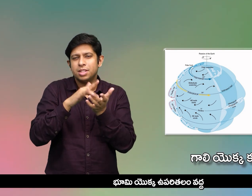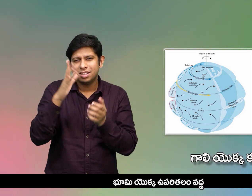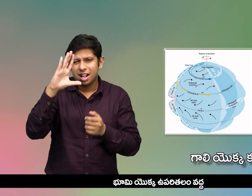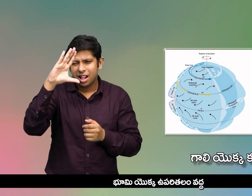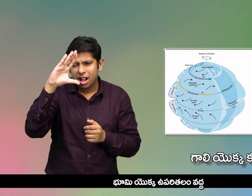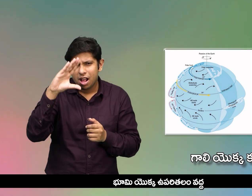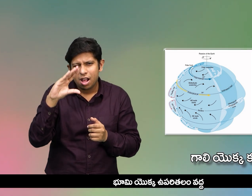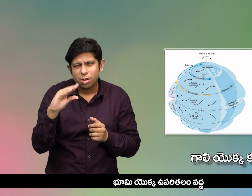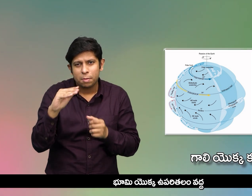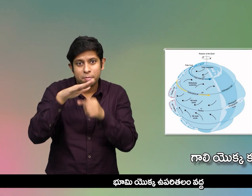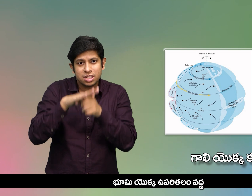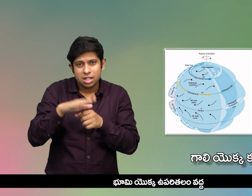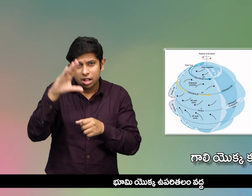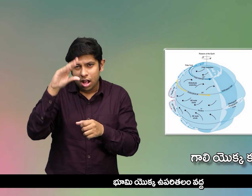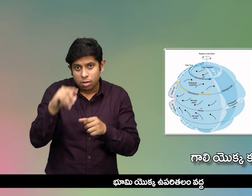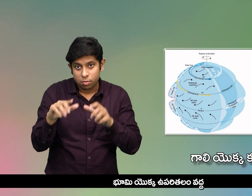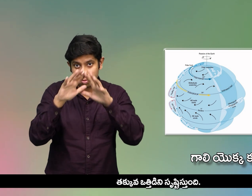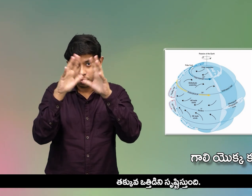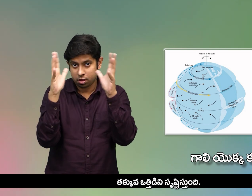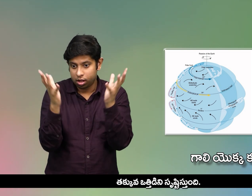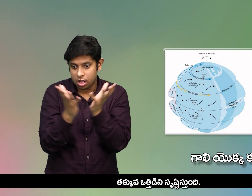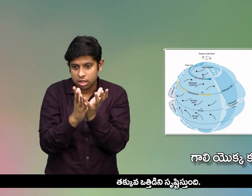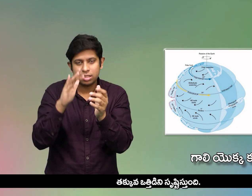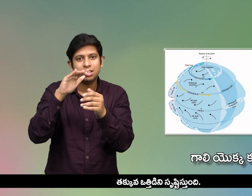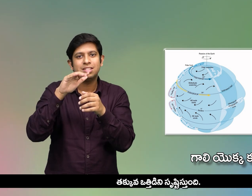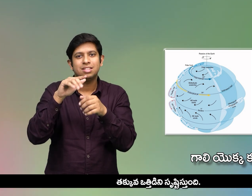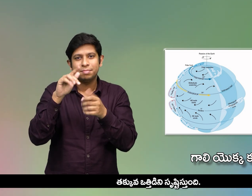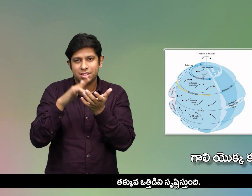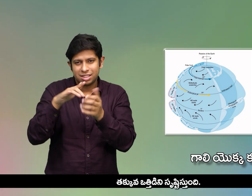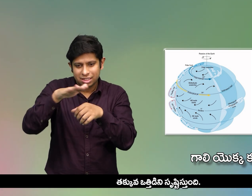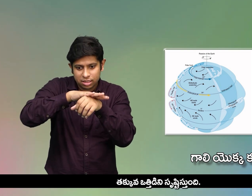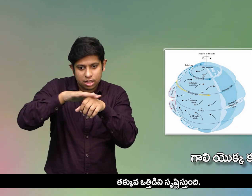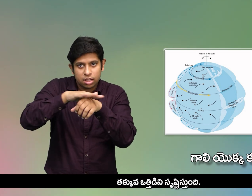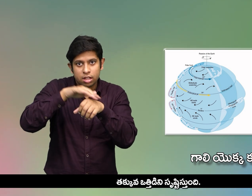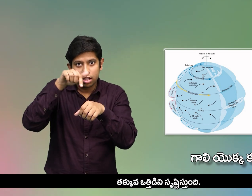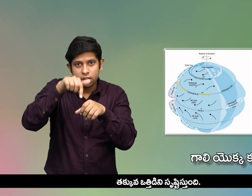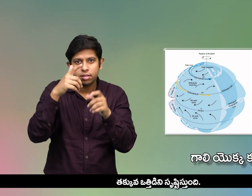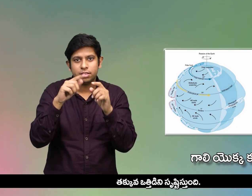భూమి యొక్క ఉపరితలం వద్ద తక్కువ ఒత్తిడిని సృష్టిస్తుంది.